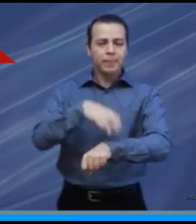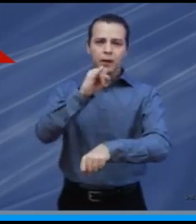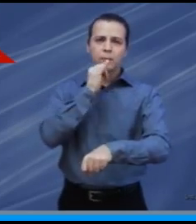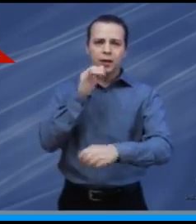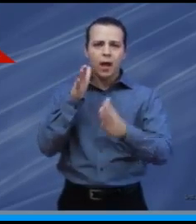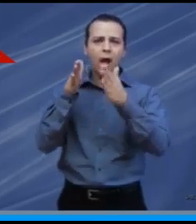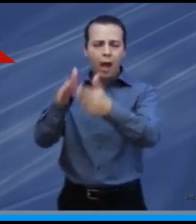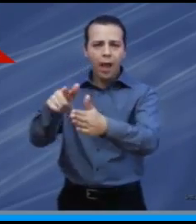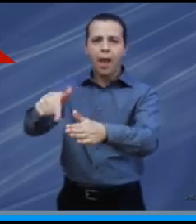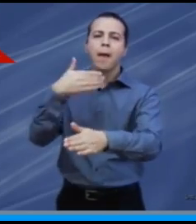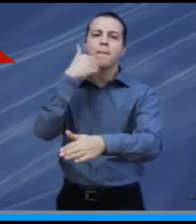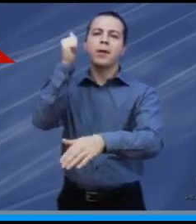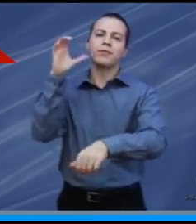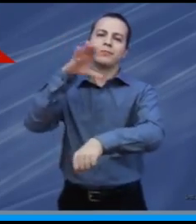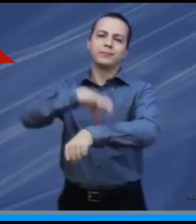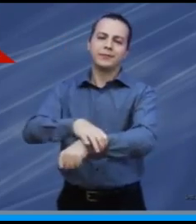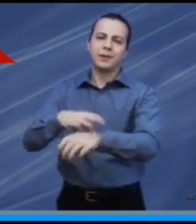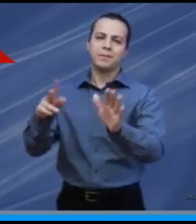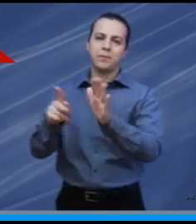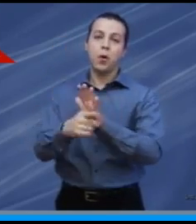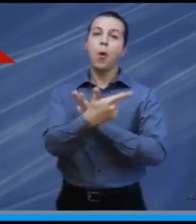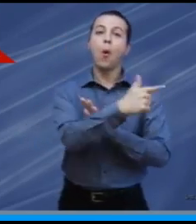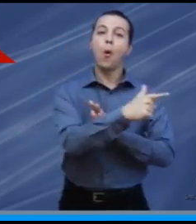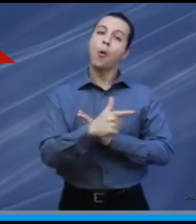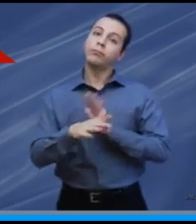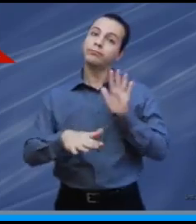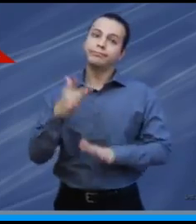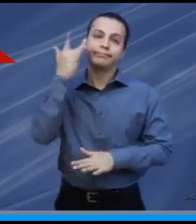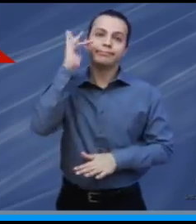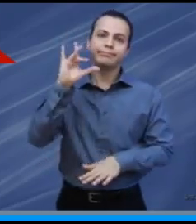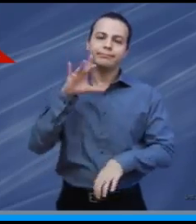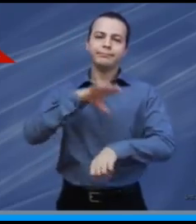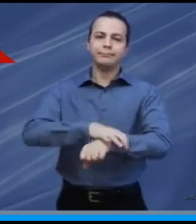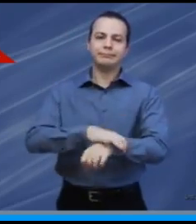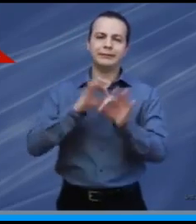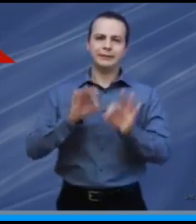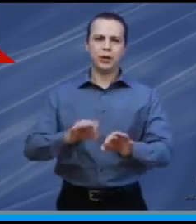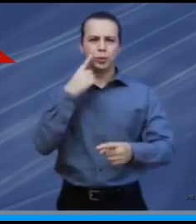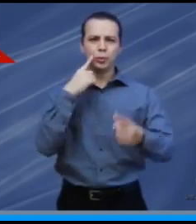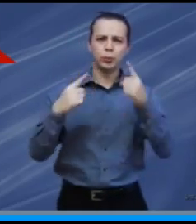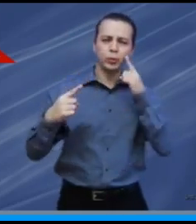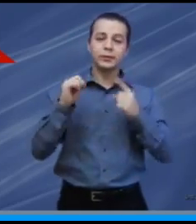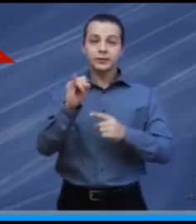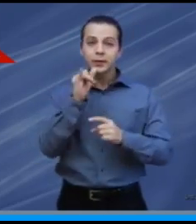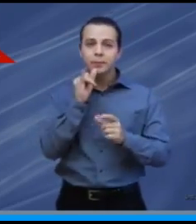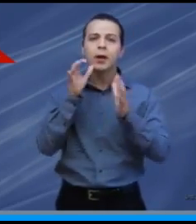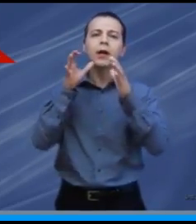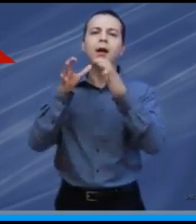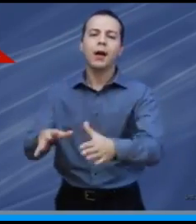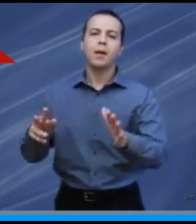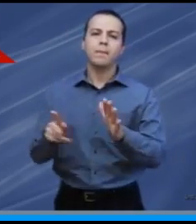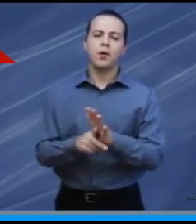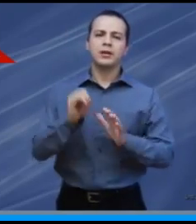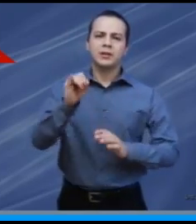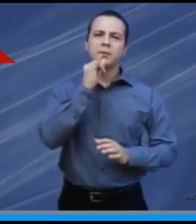Você tem que ter um aparato de segurança bastante bem montado para conseguir dar conta de, eventualmente,